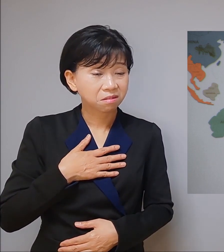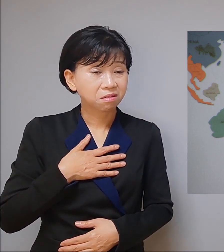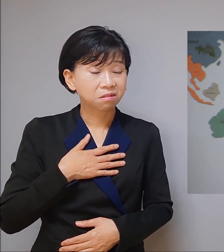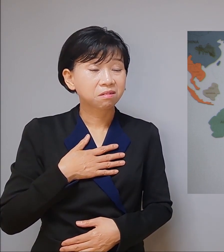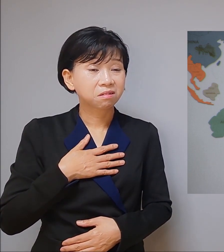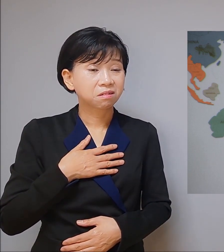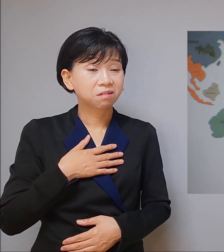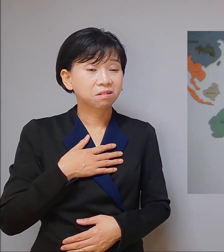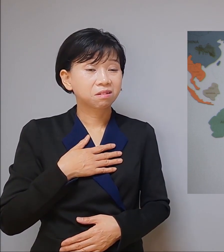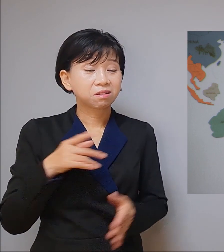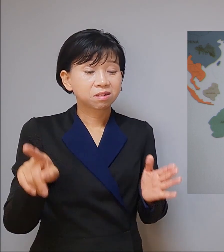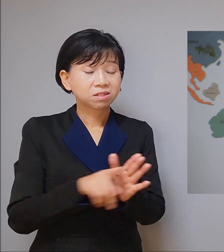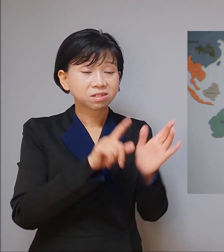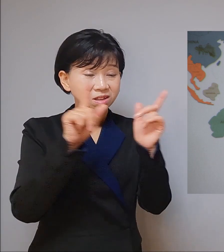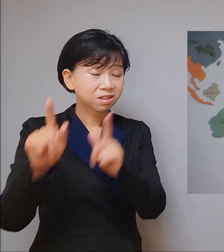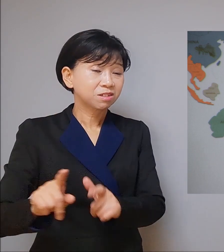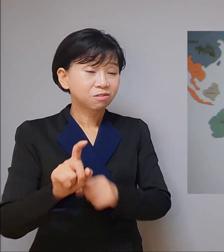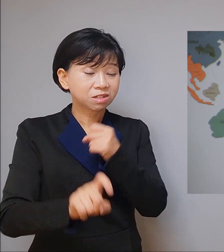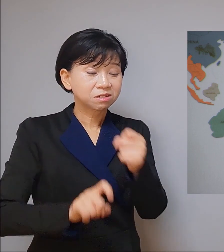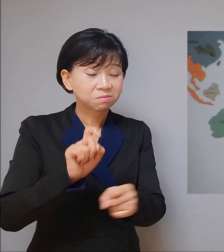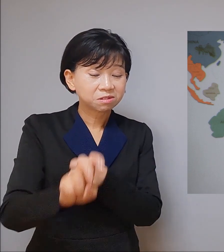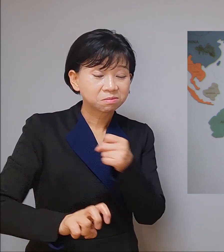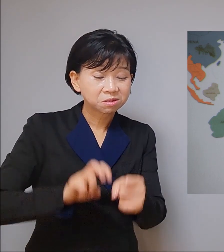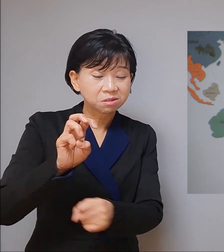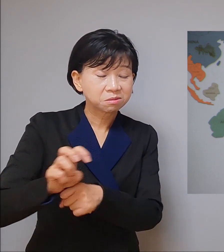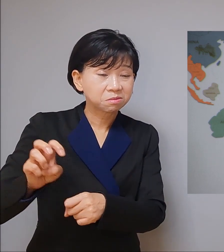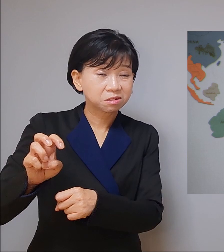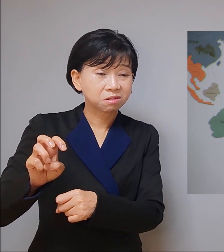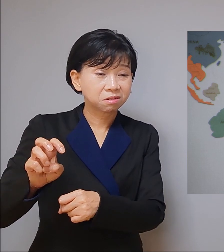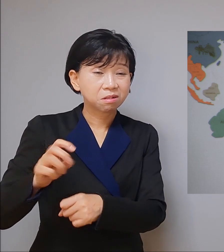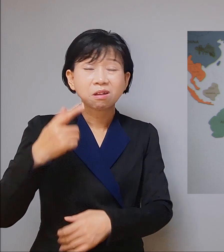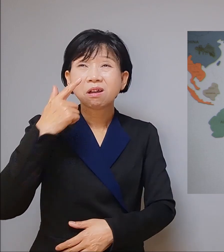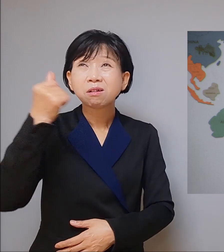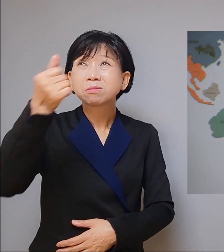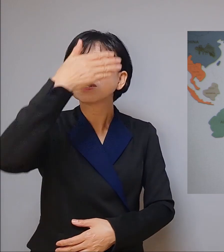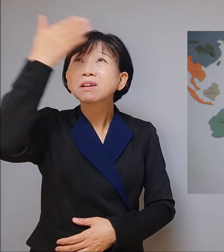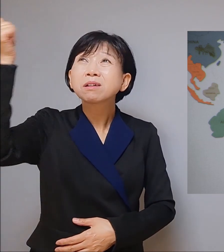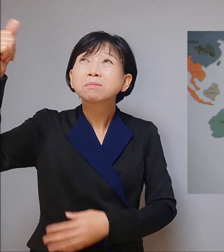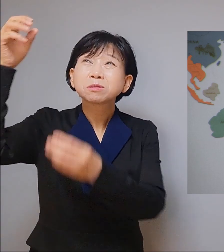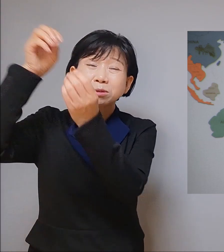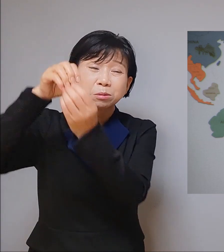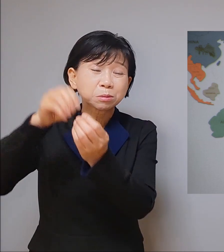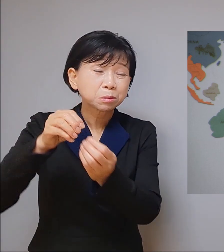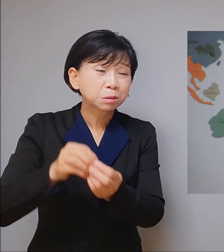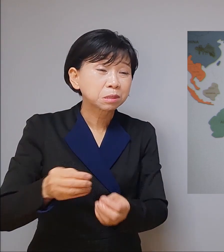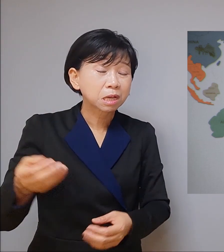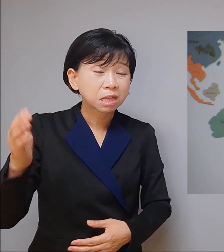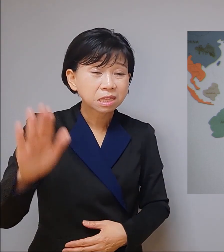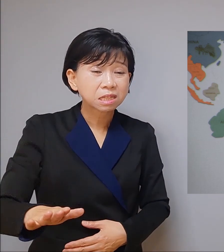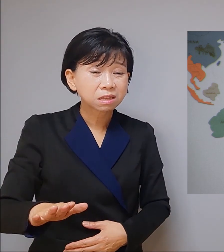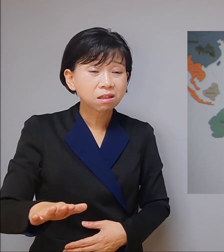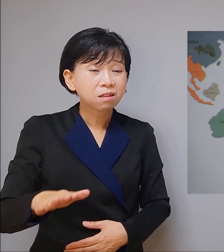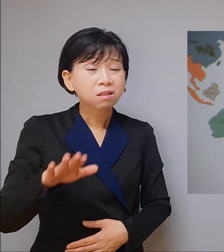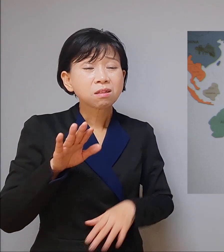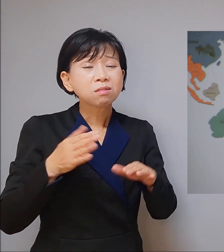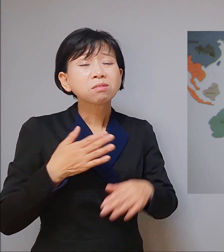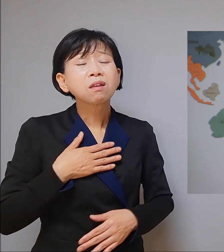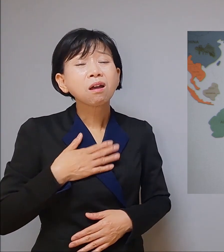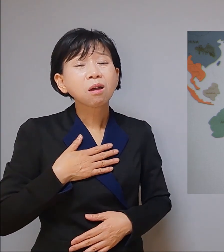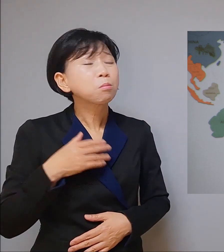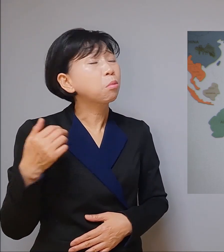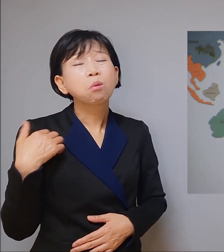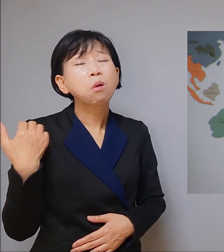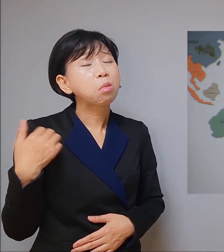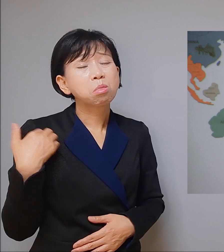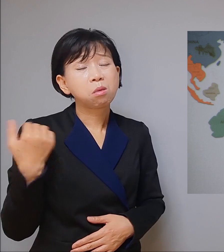다녔는데 신앙생활을 온 가족이 몇 대로 믿었는데 어떤 그리스도인들은 나는